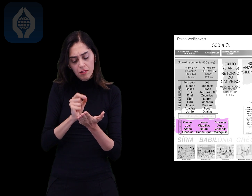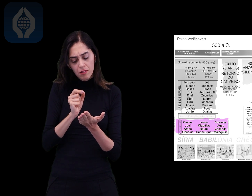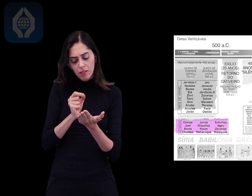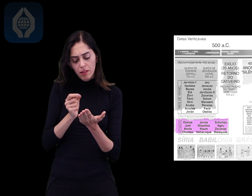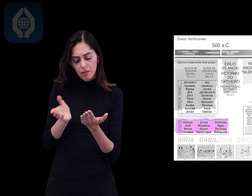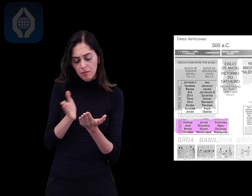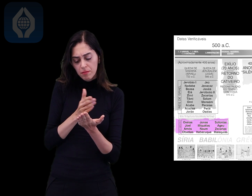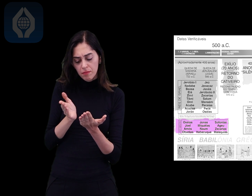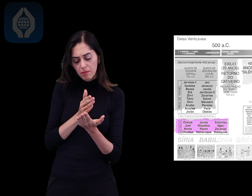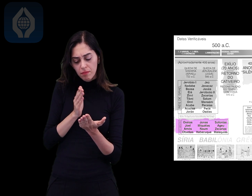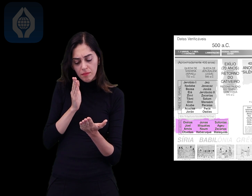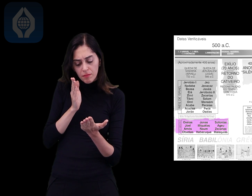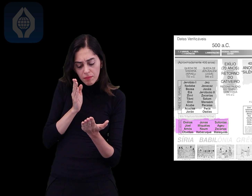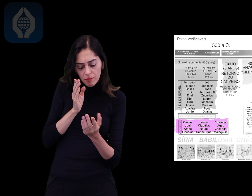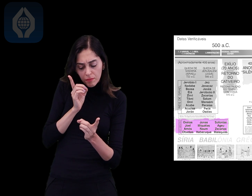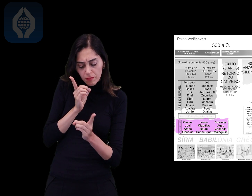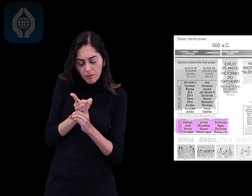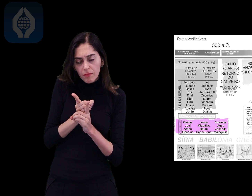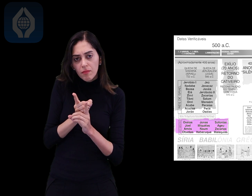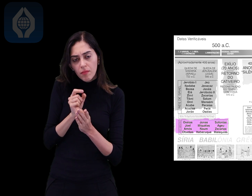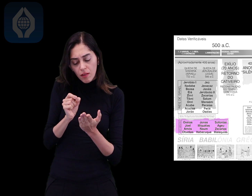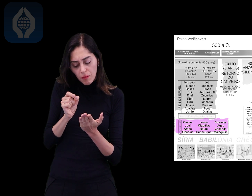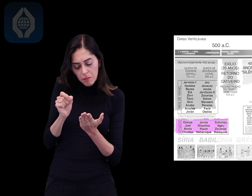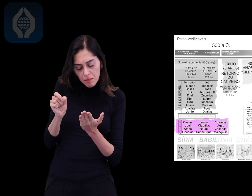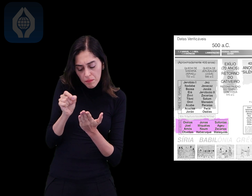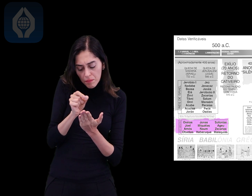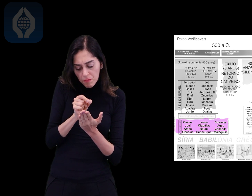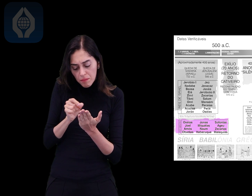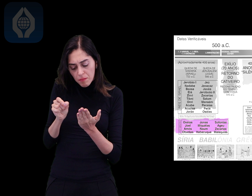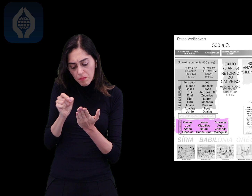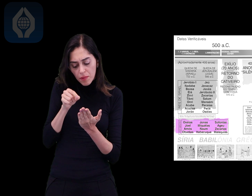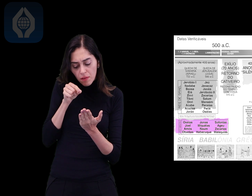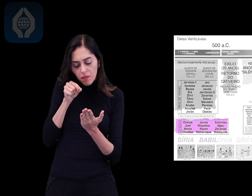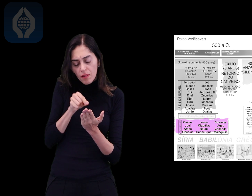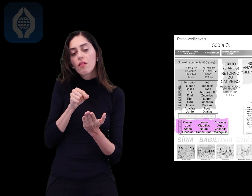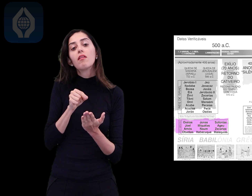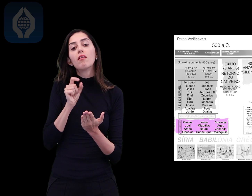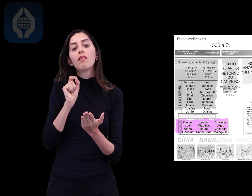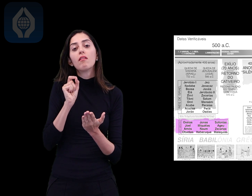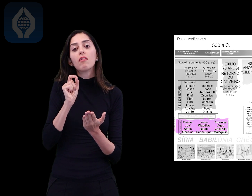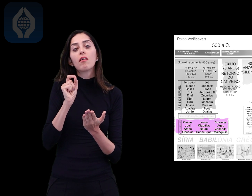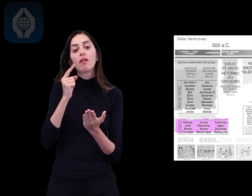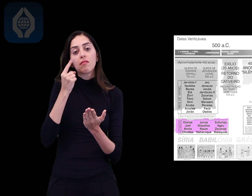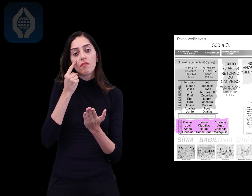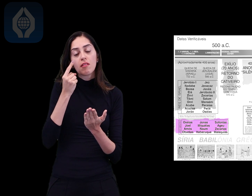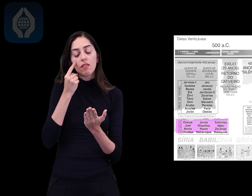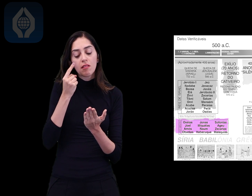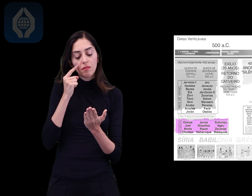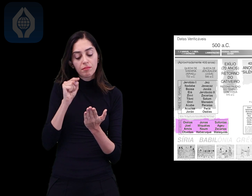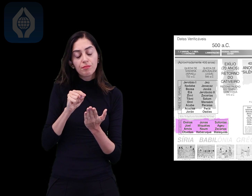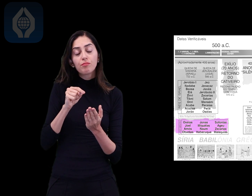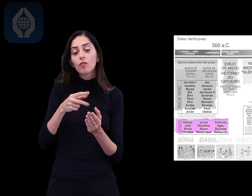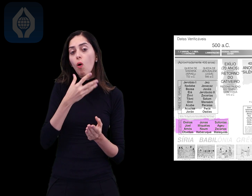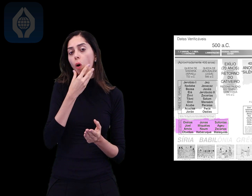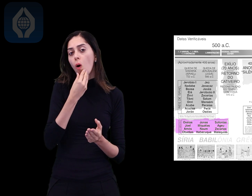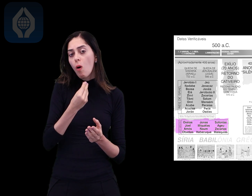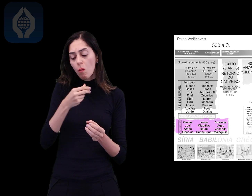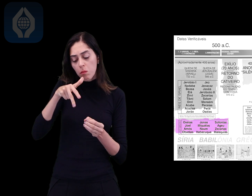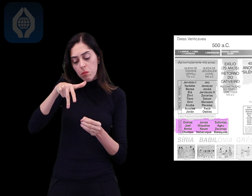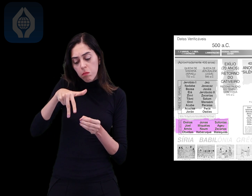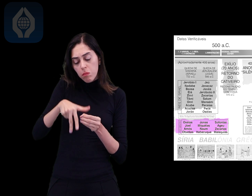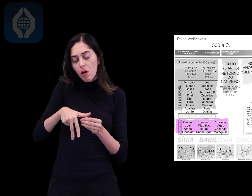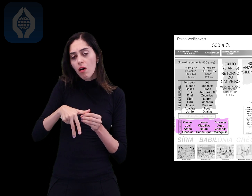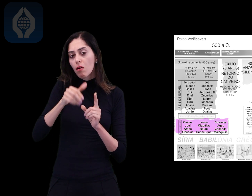mais tarde. Malaquias relembrou aos judeus que o libertador prometido por Deus viria